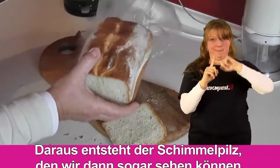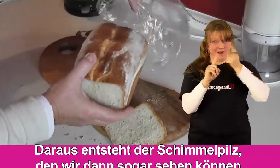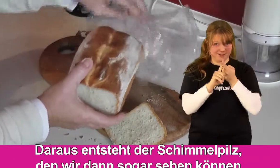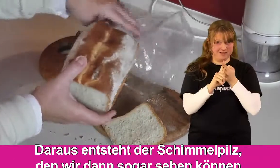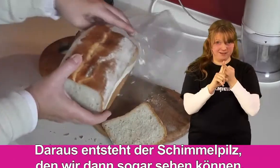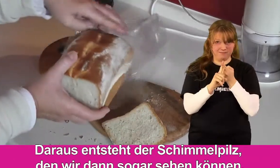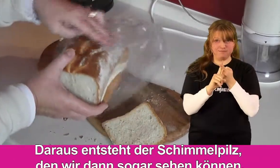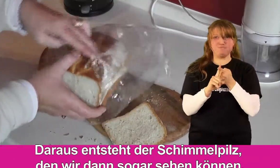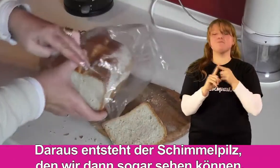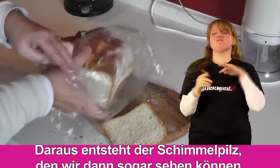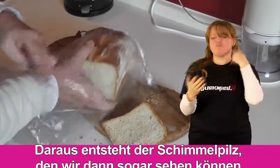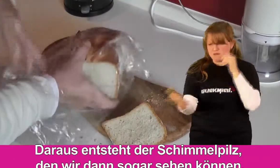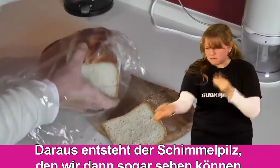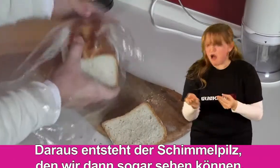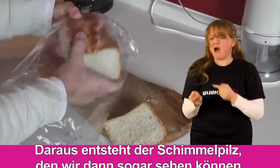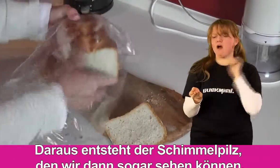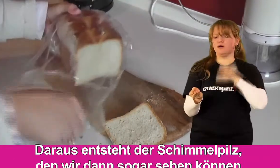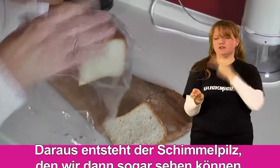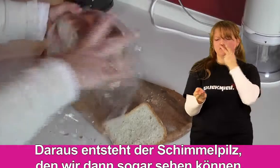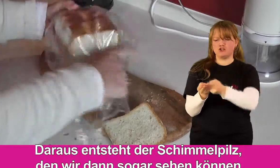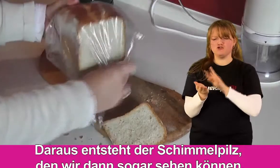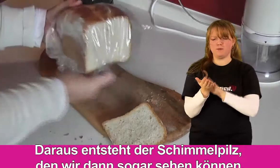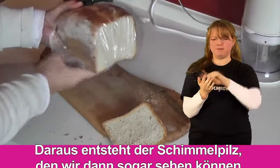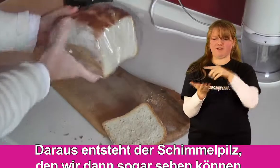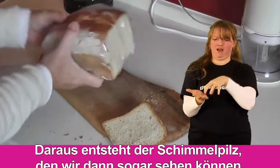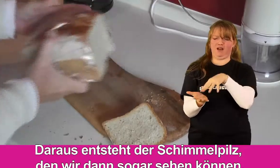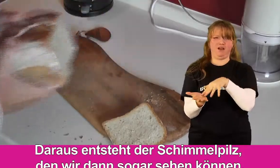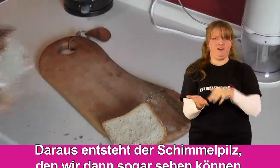Daraus entsteht der Schimmelpilz, den wir dann sogar sehen können.